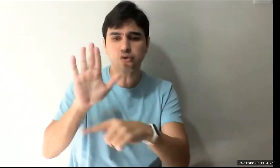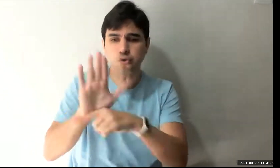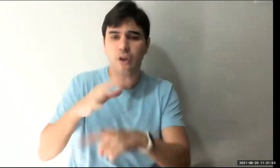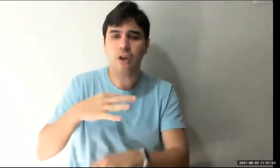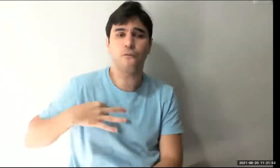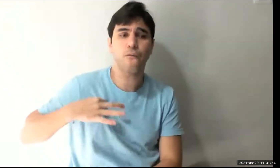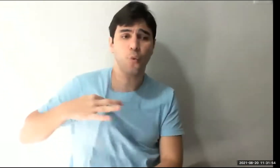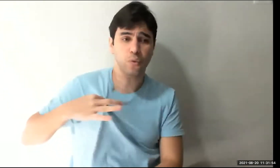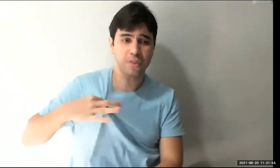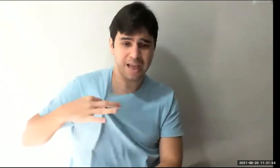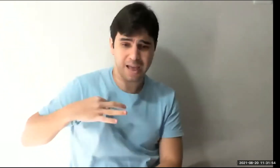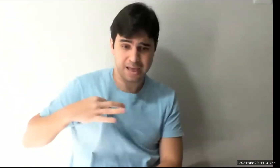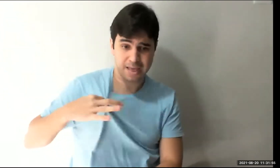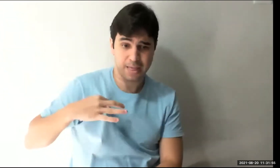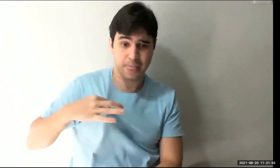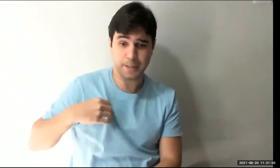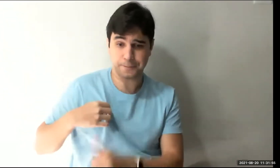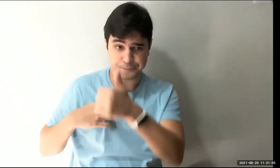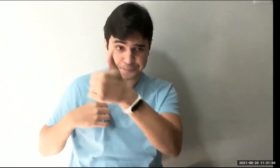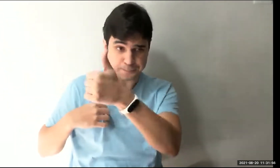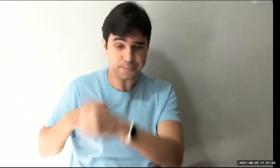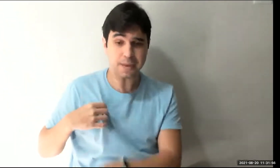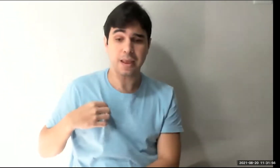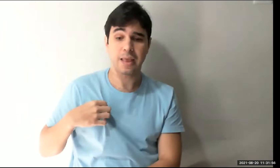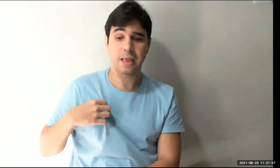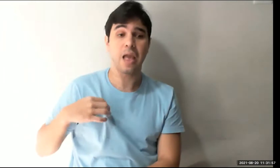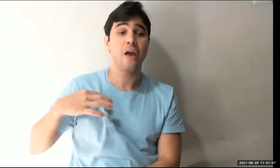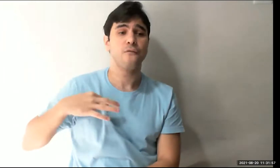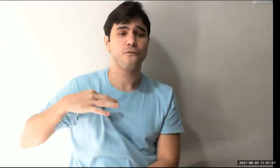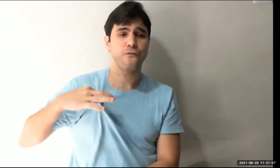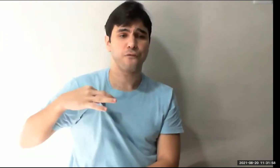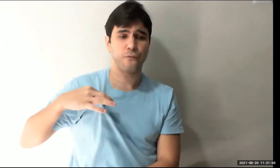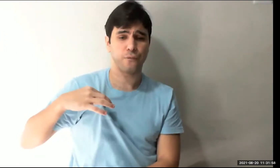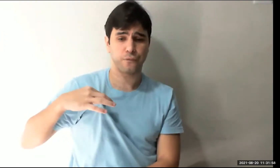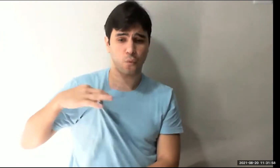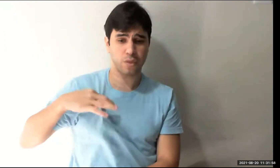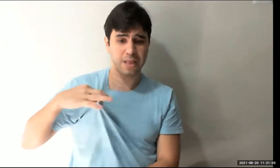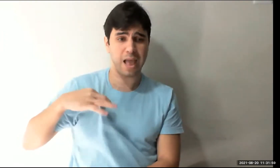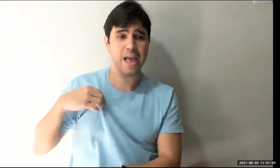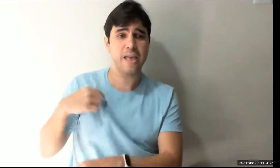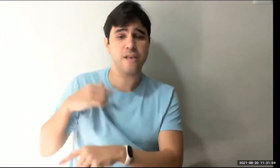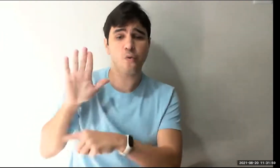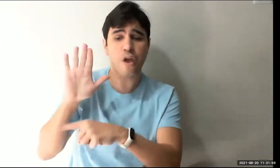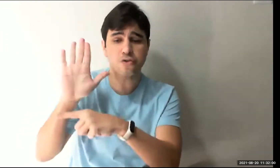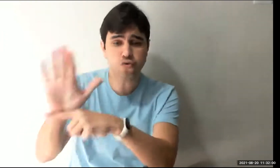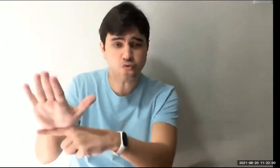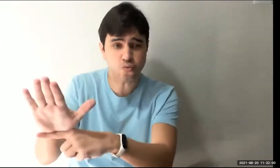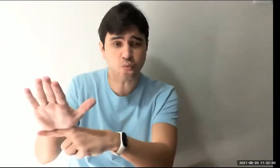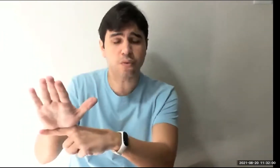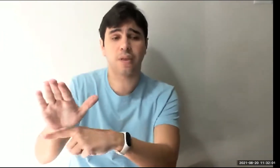divulgação, tá? Mas eu digo que eu quero ajudar só como voluntário mesmo, tá? Eu posso fazer esse apoio como voluntário, de acordo